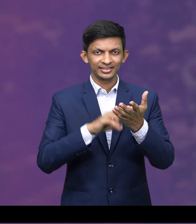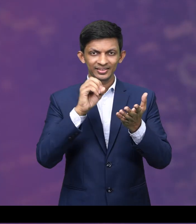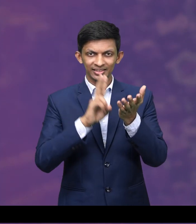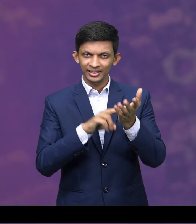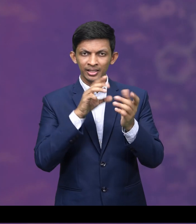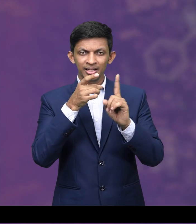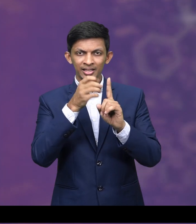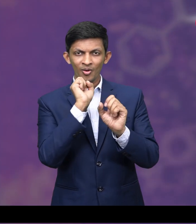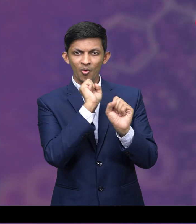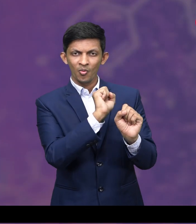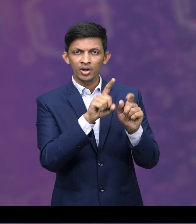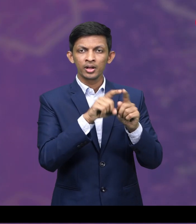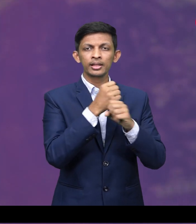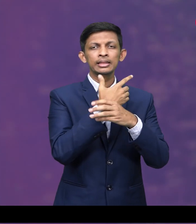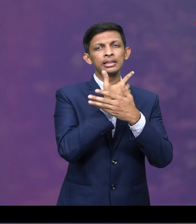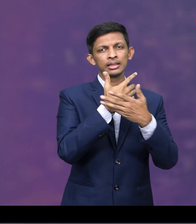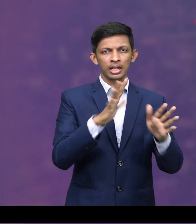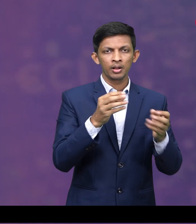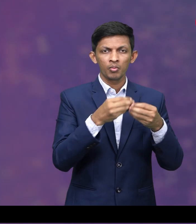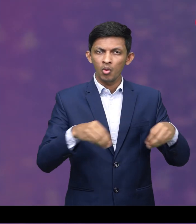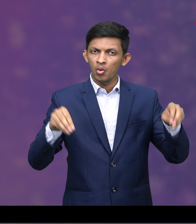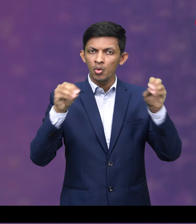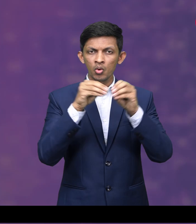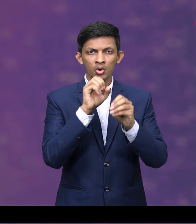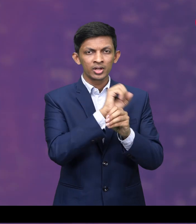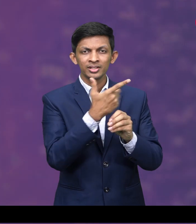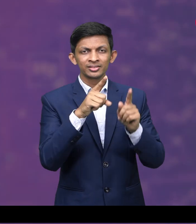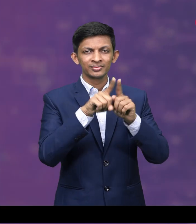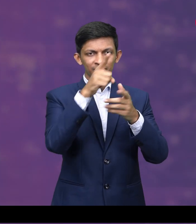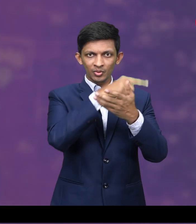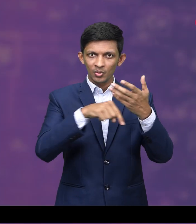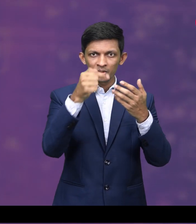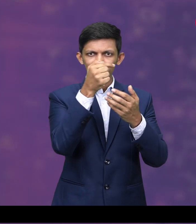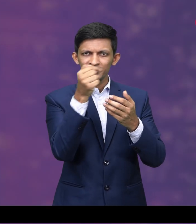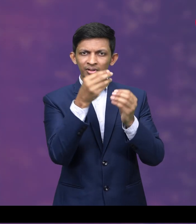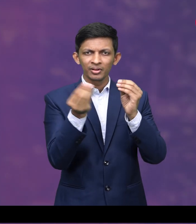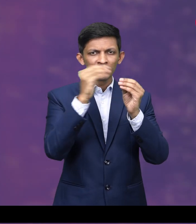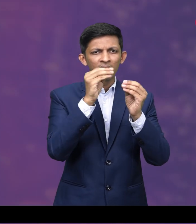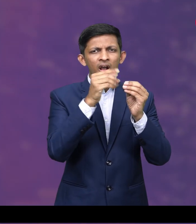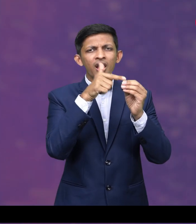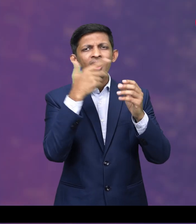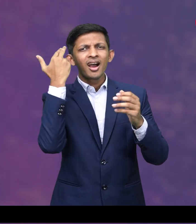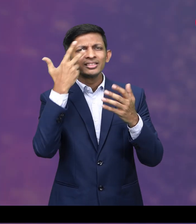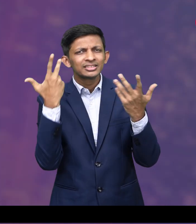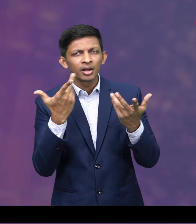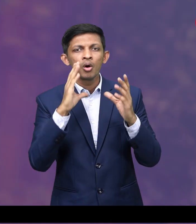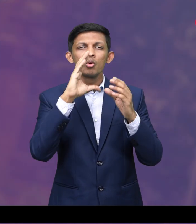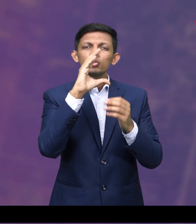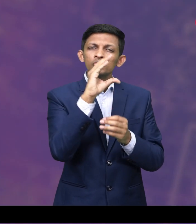నాన్ లోహాలు సాధారణంగా వాటి చిన్న పరమాణు రేడియాల కారణంగా ఎక్కువ ఎలక్ట్రోనెగటివ్గా